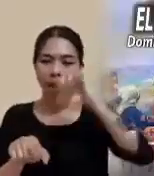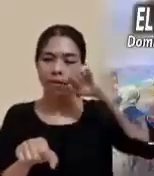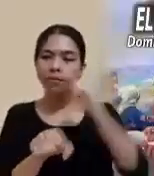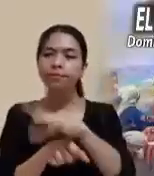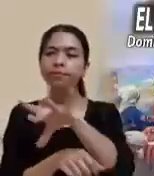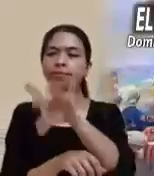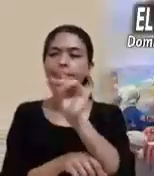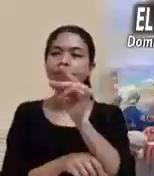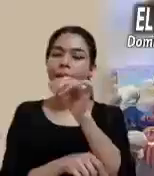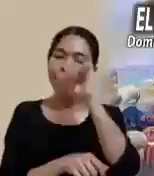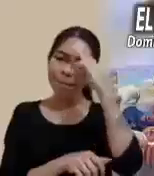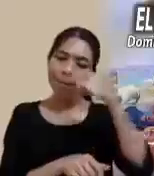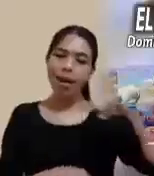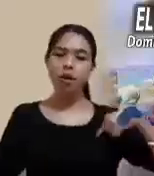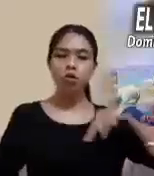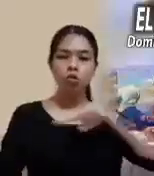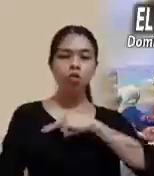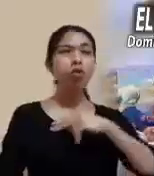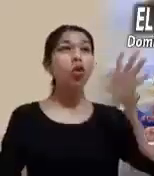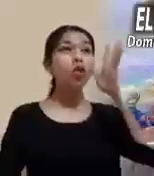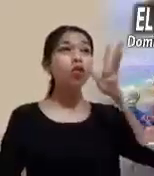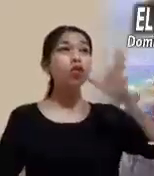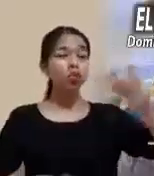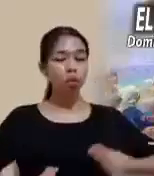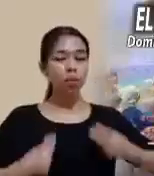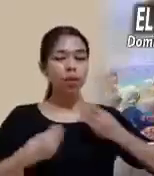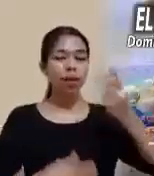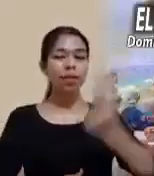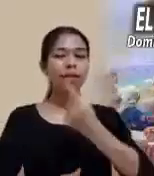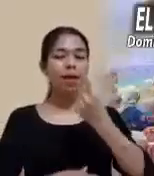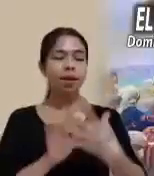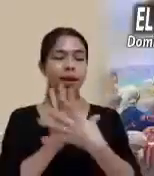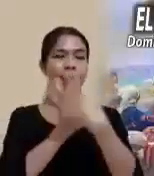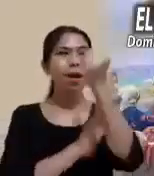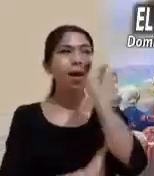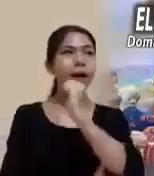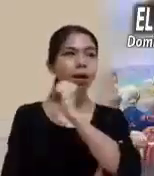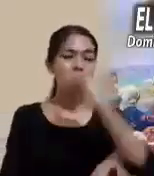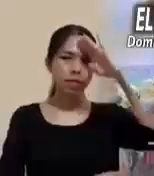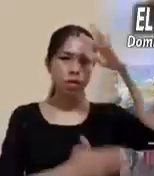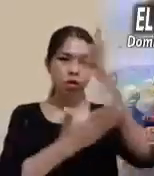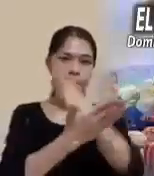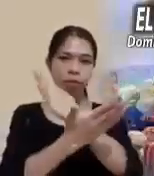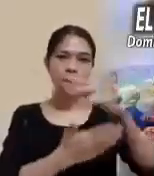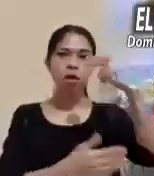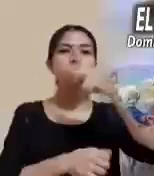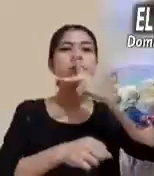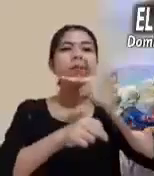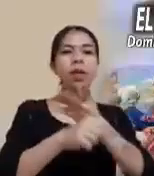podamos alcanzar la vida eterna. Amén. El Señor